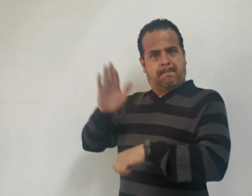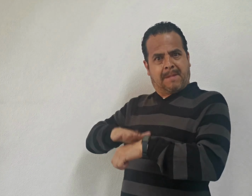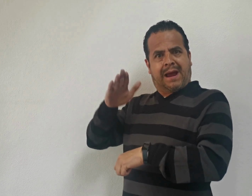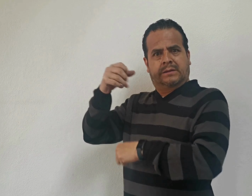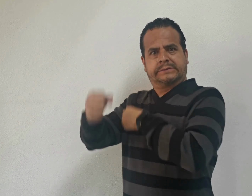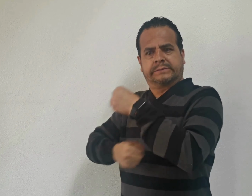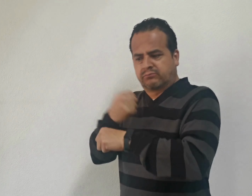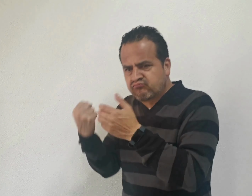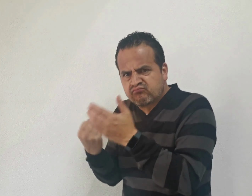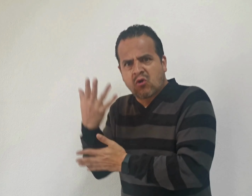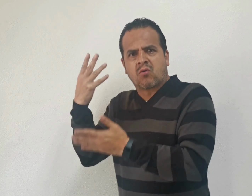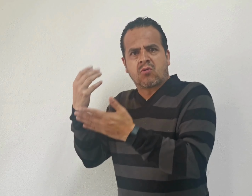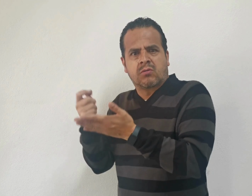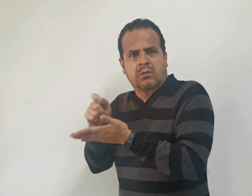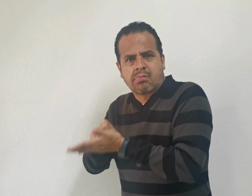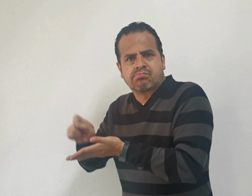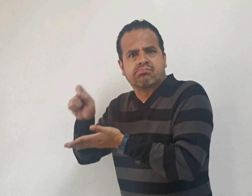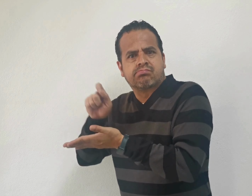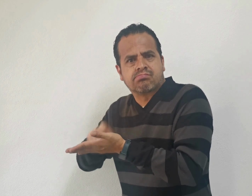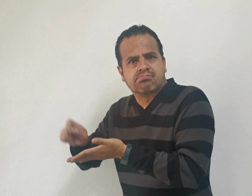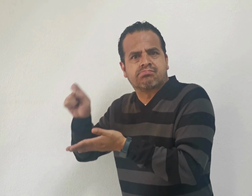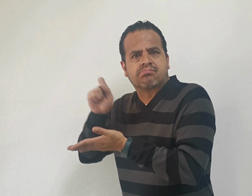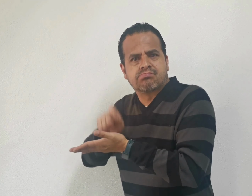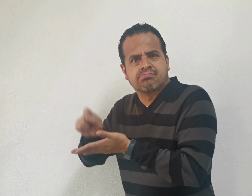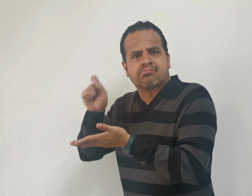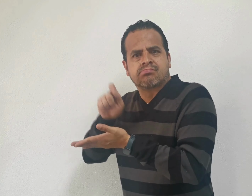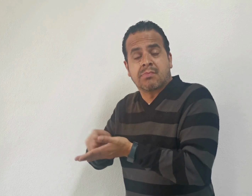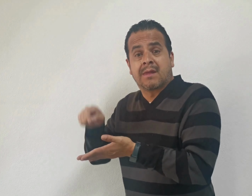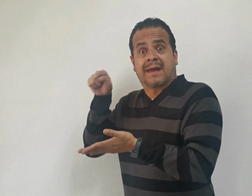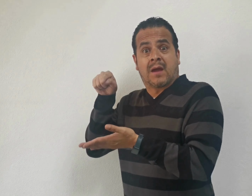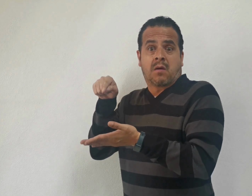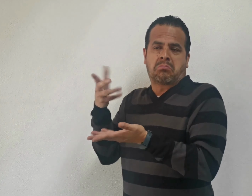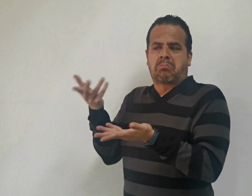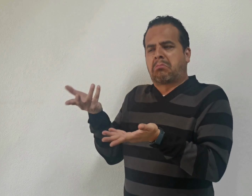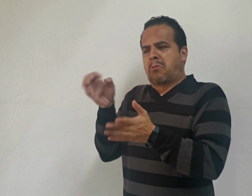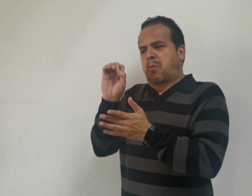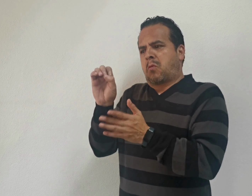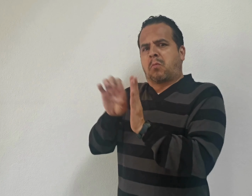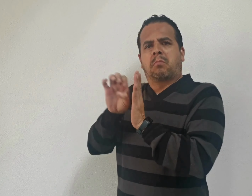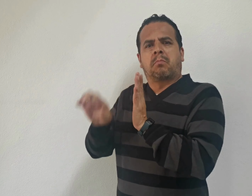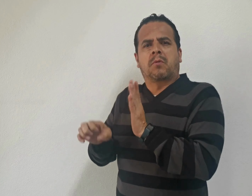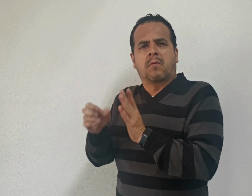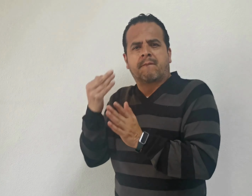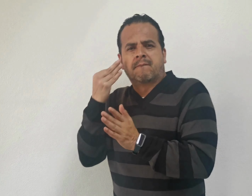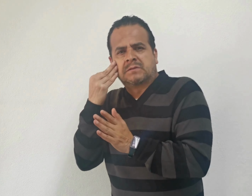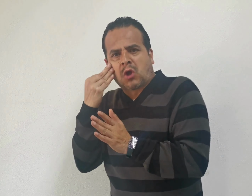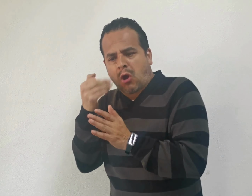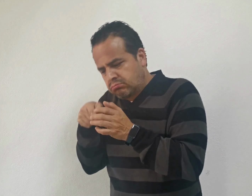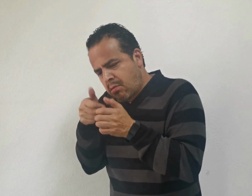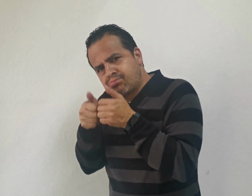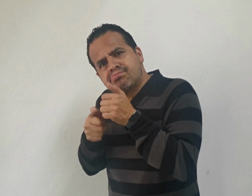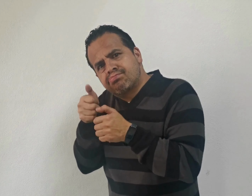cosas Yo creo que soy mucho más de escribir como que me gusta escribir o este típico post